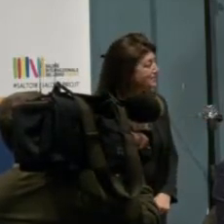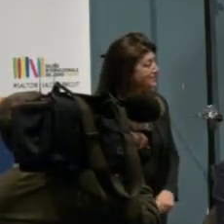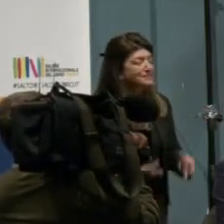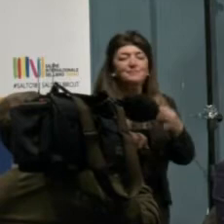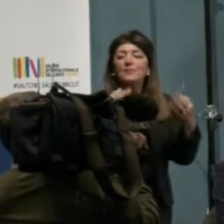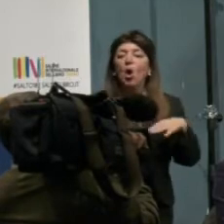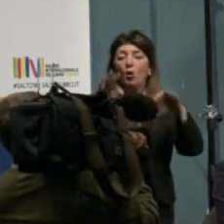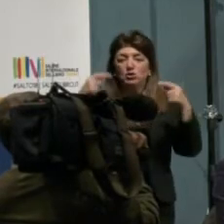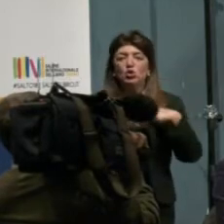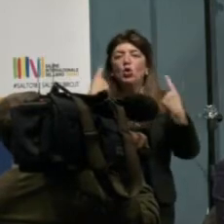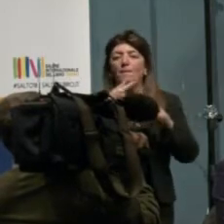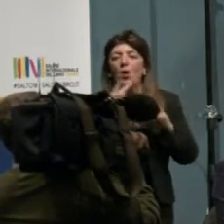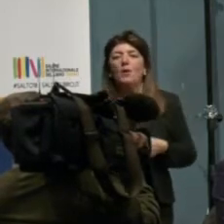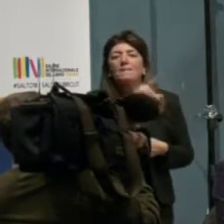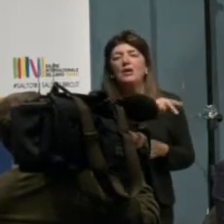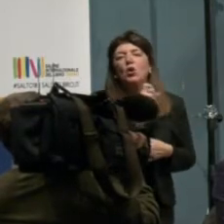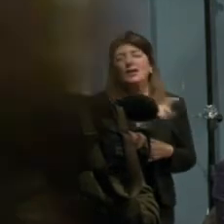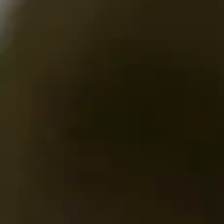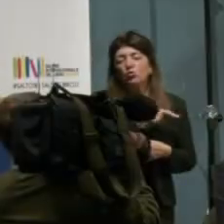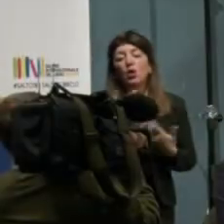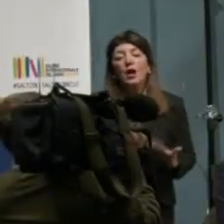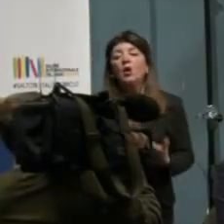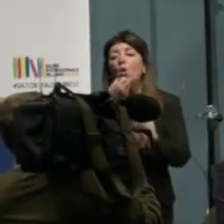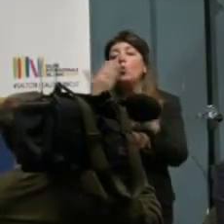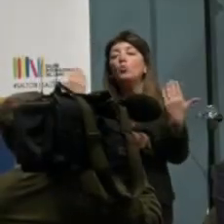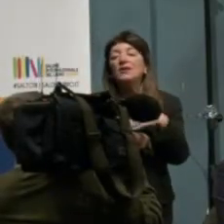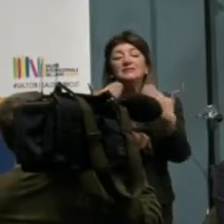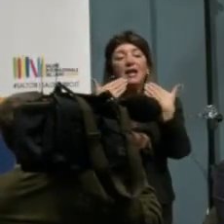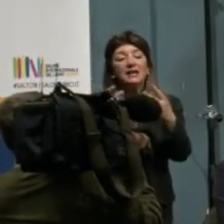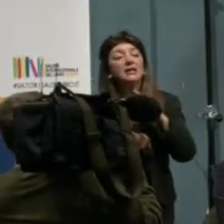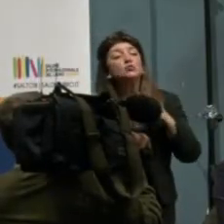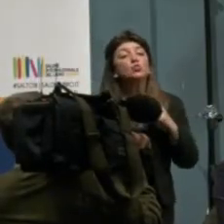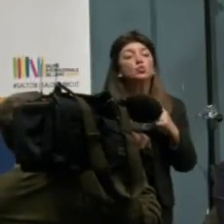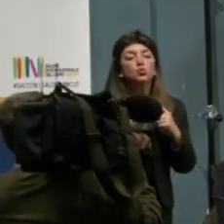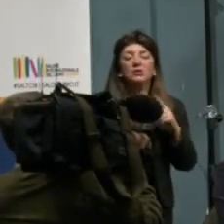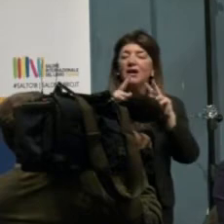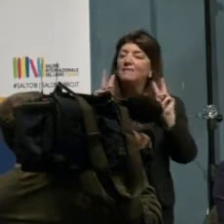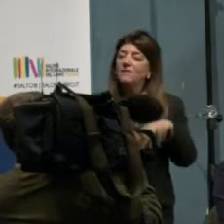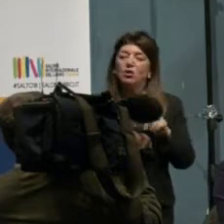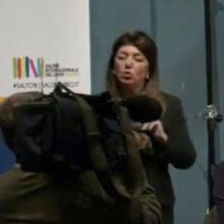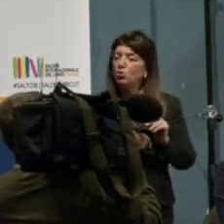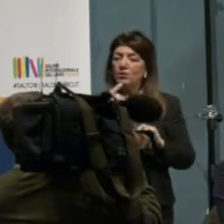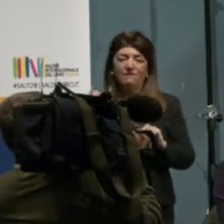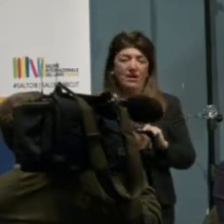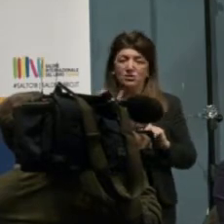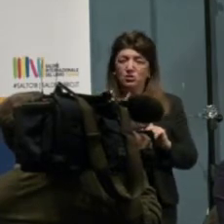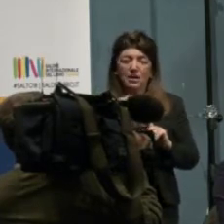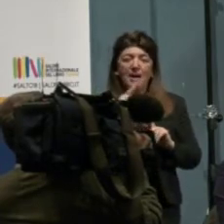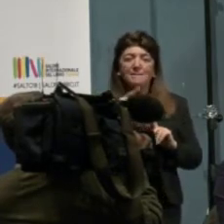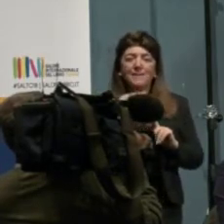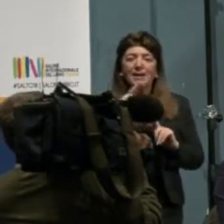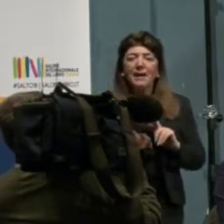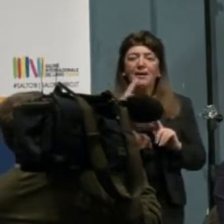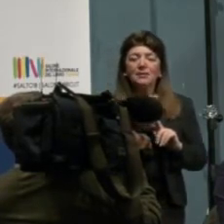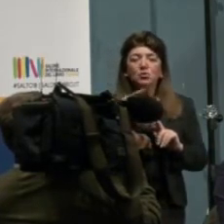claudio buonasera grazie a tutti e vero non è facile parlare ieri una signora